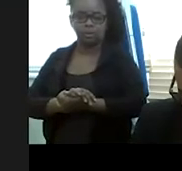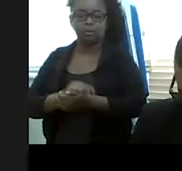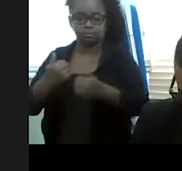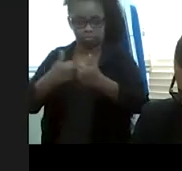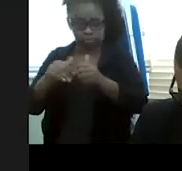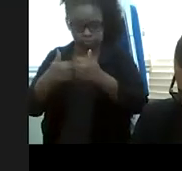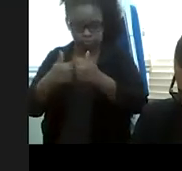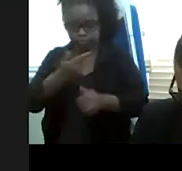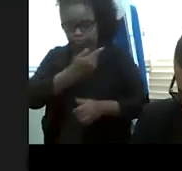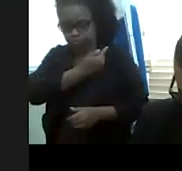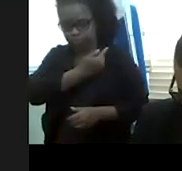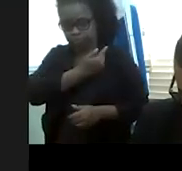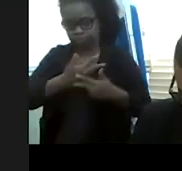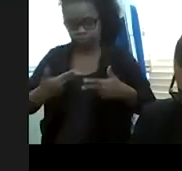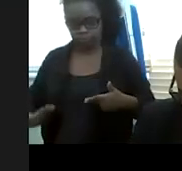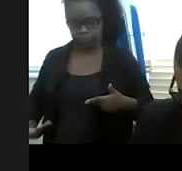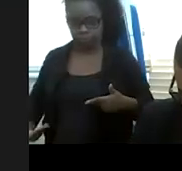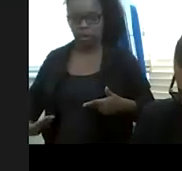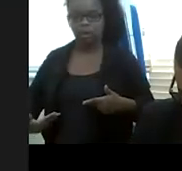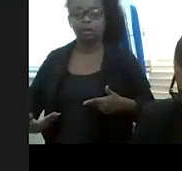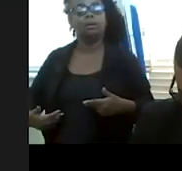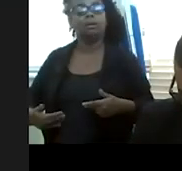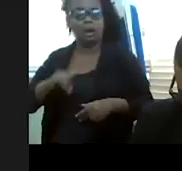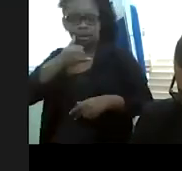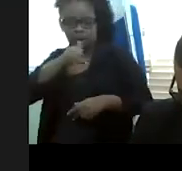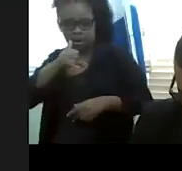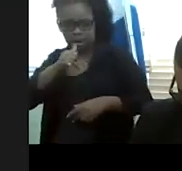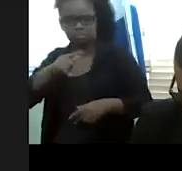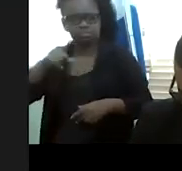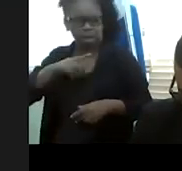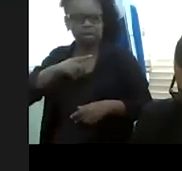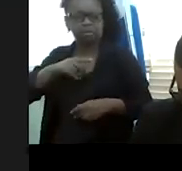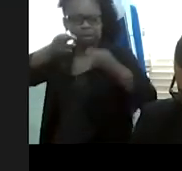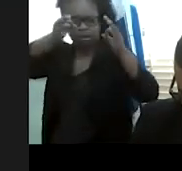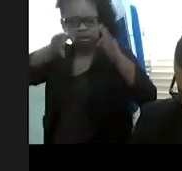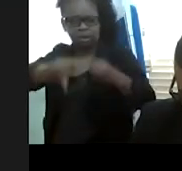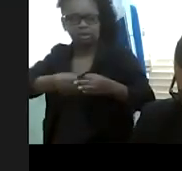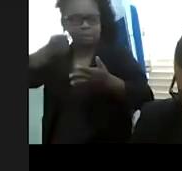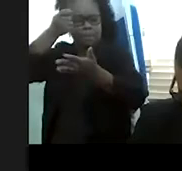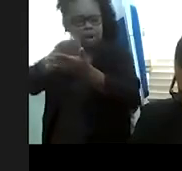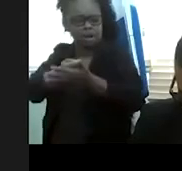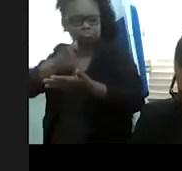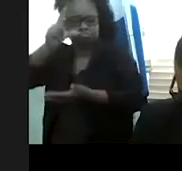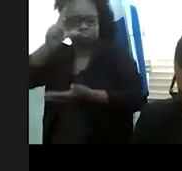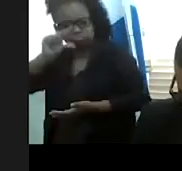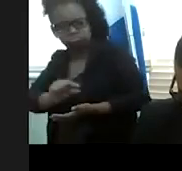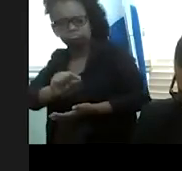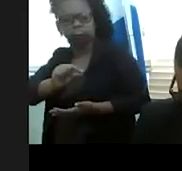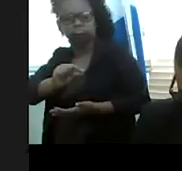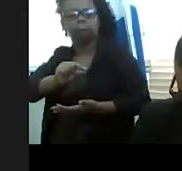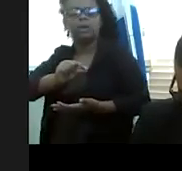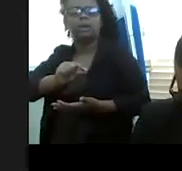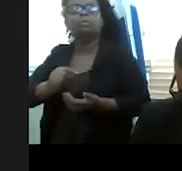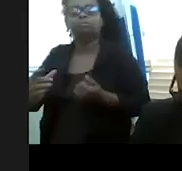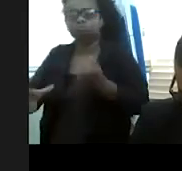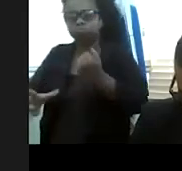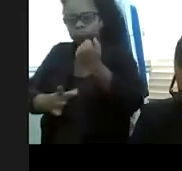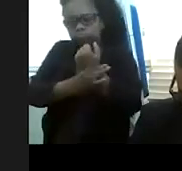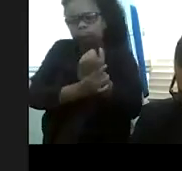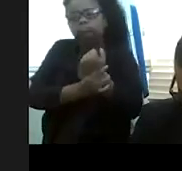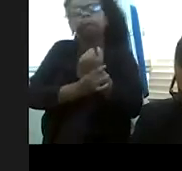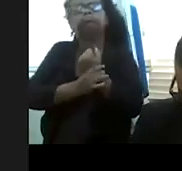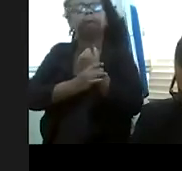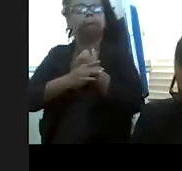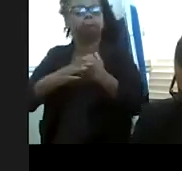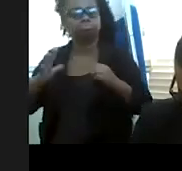público elétrico. Eu tenho certeza que vai ter uma tarifa menor, vai ter mais conforto, mais segurança e,